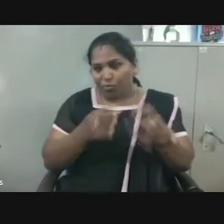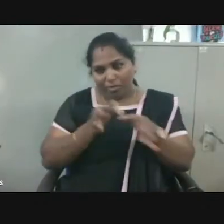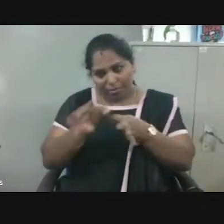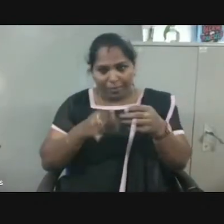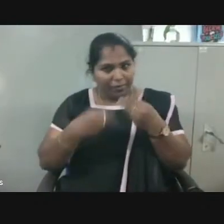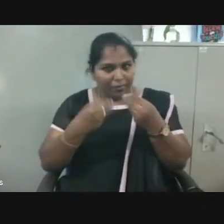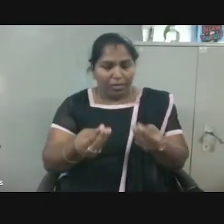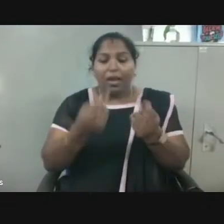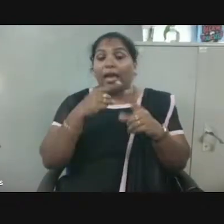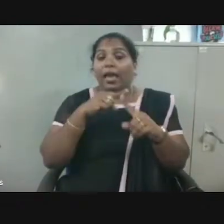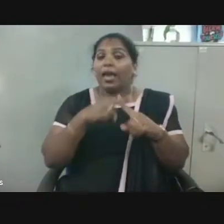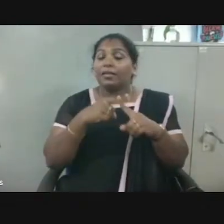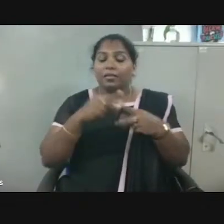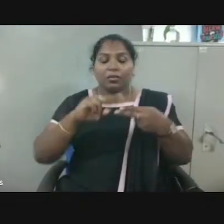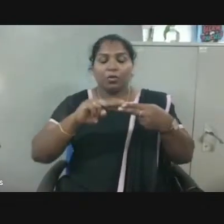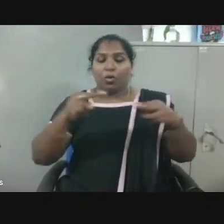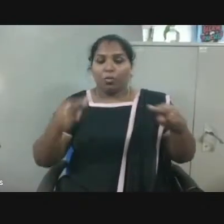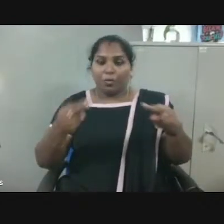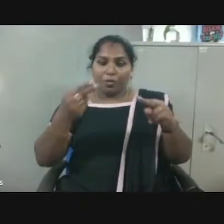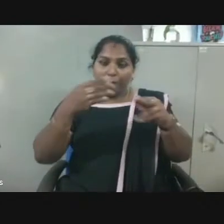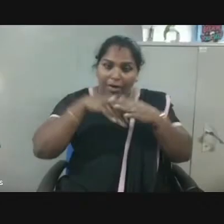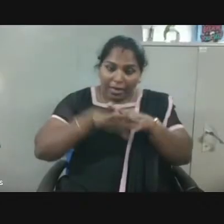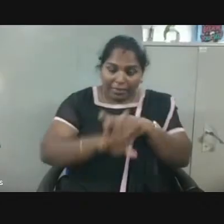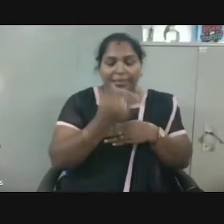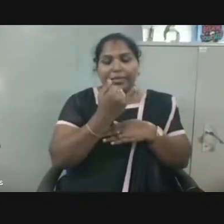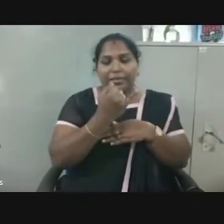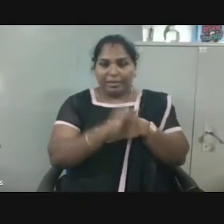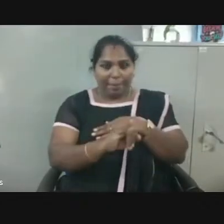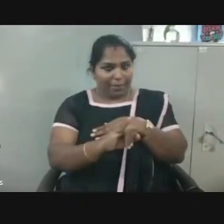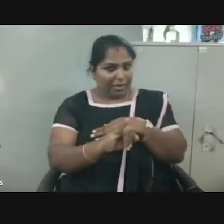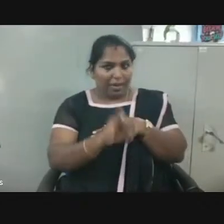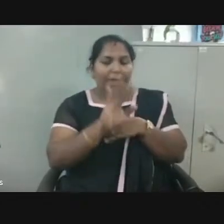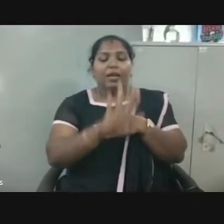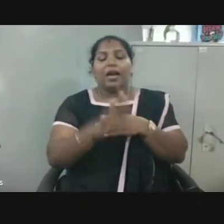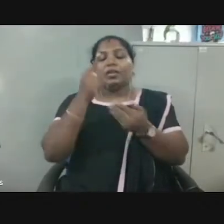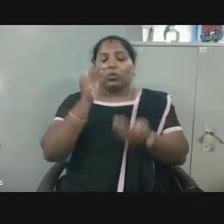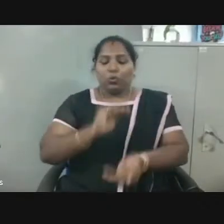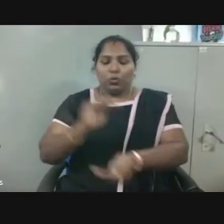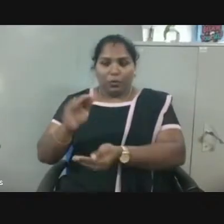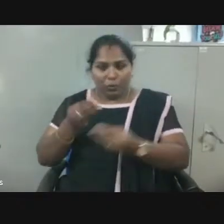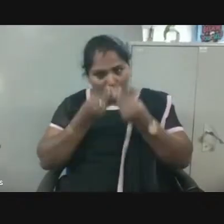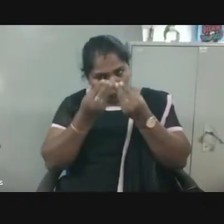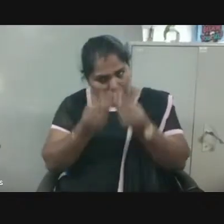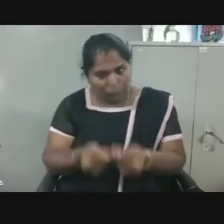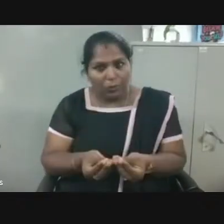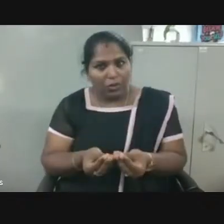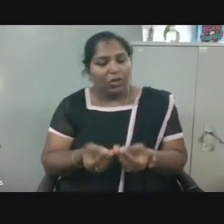എക്സ് ക്രോമസോം ഉള്ള ആ ക്രോമസോമിനകത്തുള്ള ജീനിൽ കേട് വന്നു. ആ ജീൻ മക്കൾക്ക് കൊടുക്കുന്നു. മക്കൾക്ക്